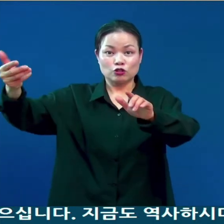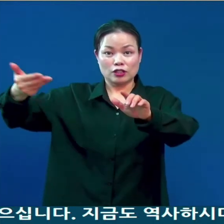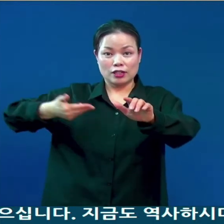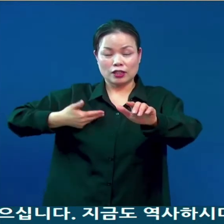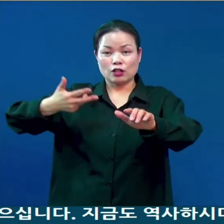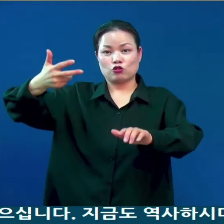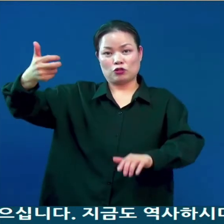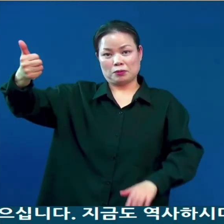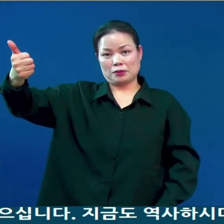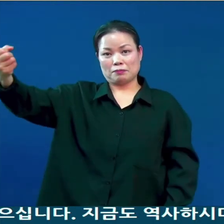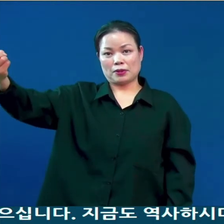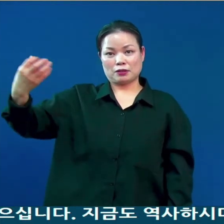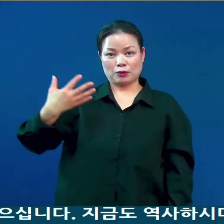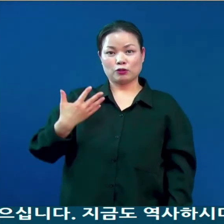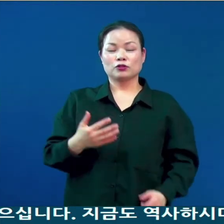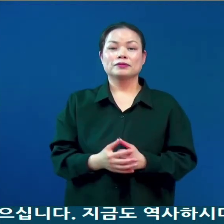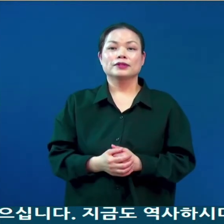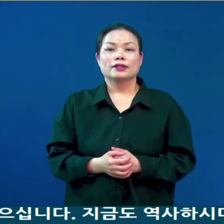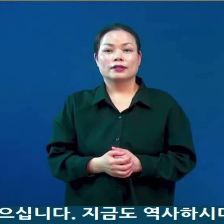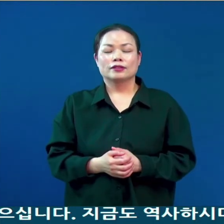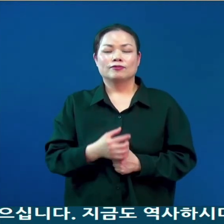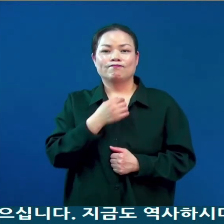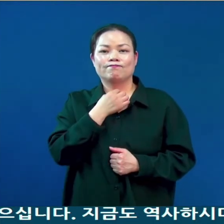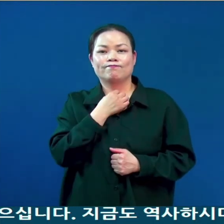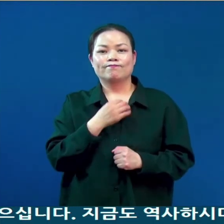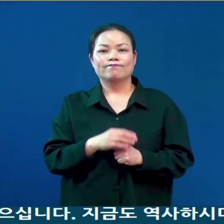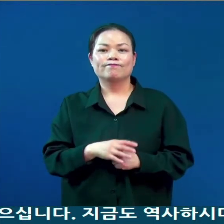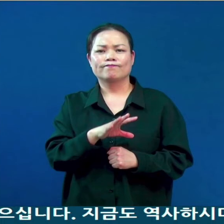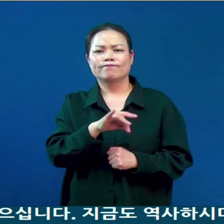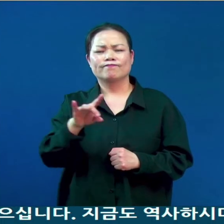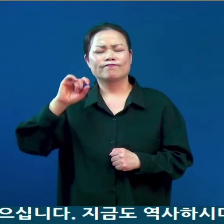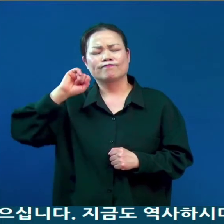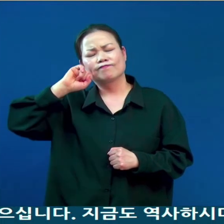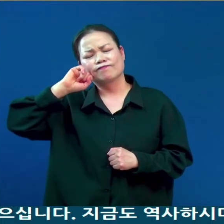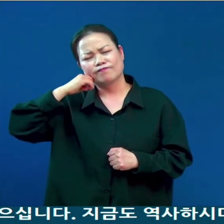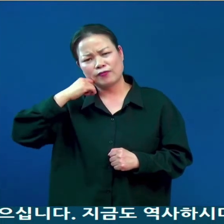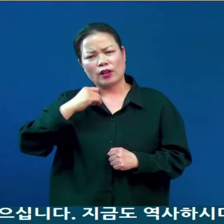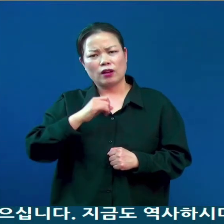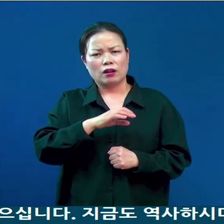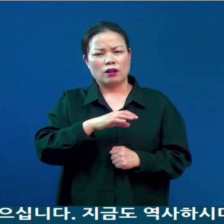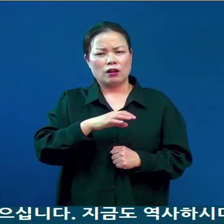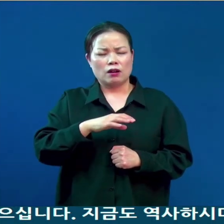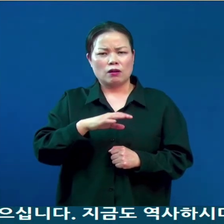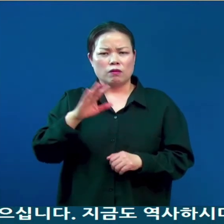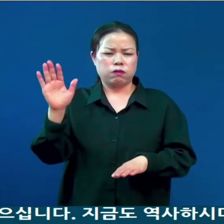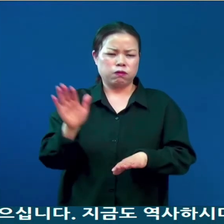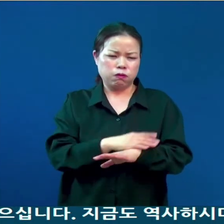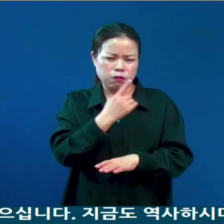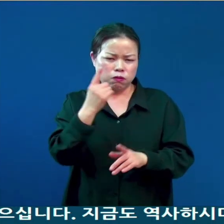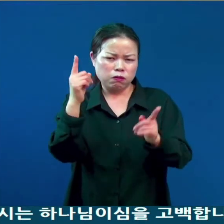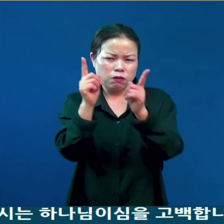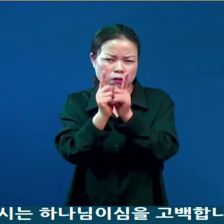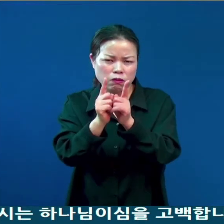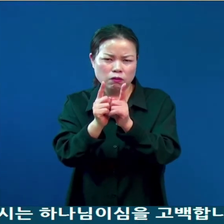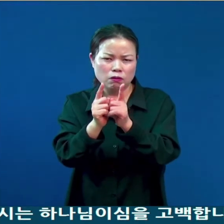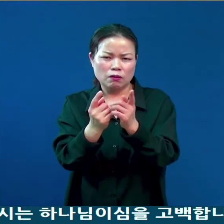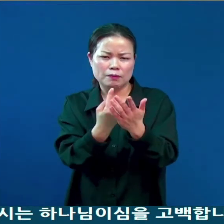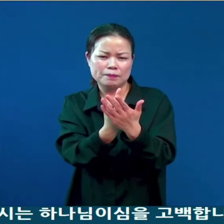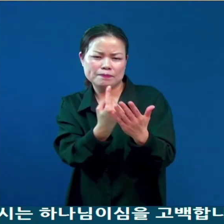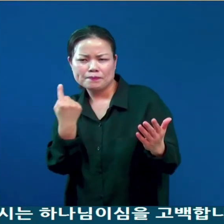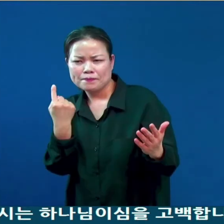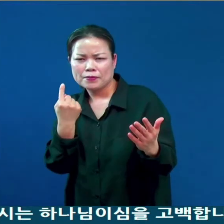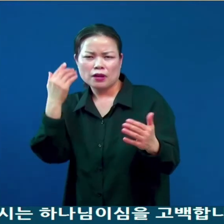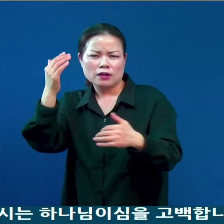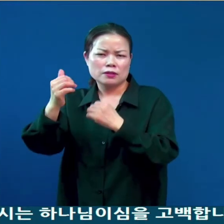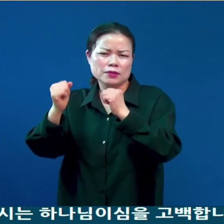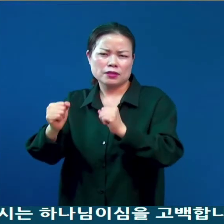주님은 우리에게 말씀합니다. 바라기는 때로는 어려움이 있고, 때로는 부당함을 당하고, 때로는 외면을 받으며 하나님이